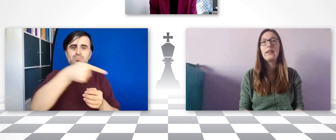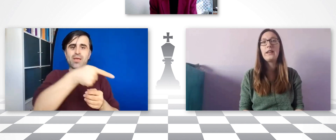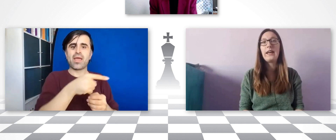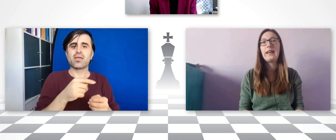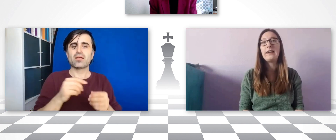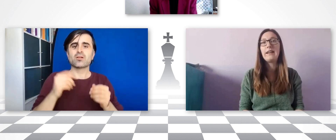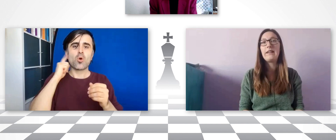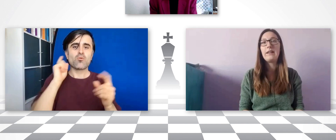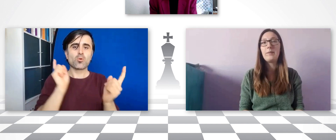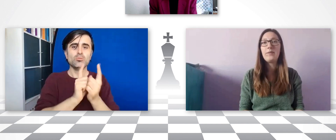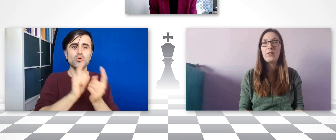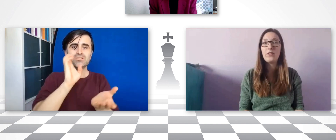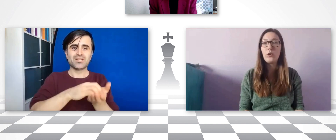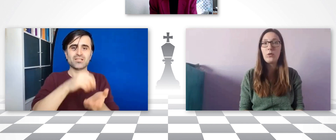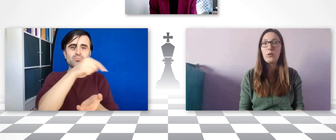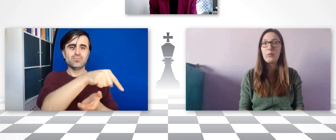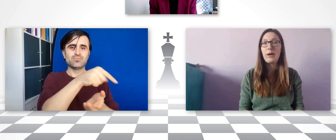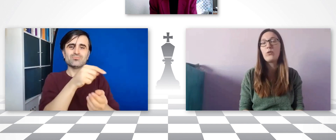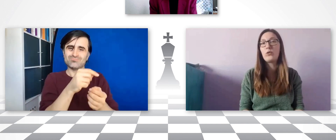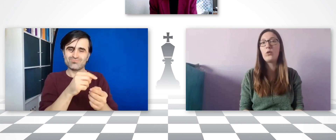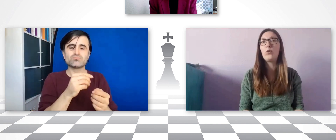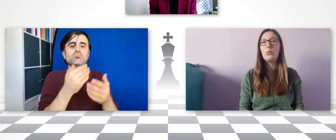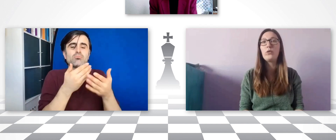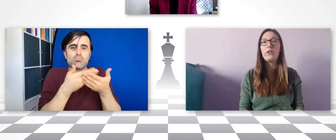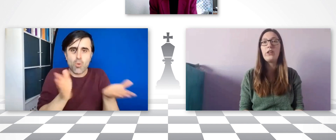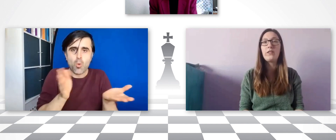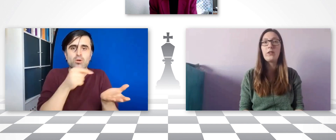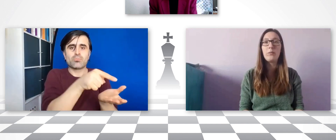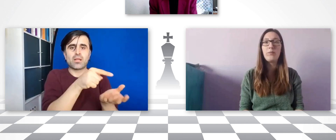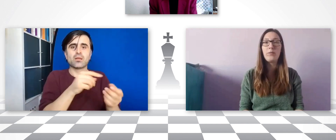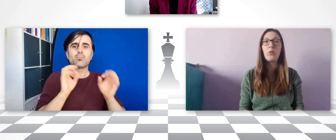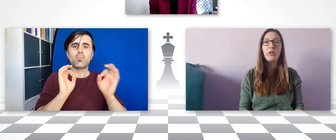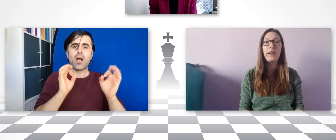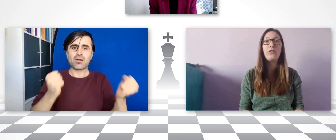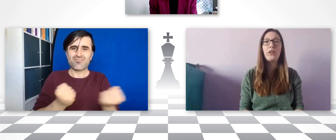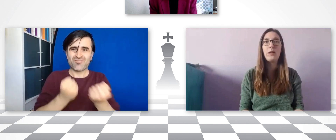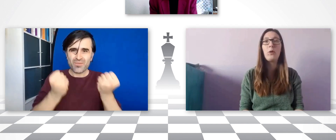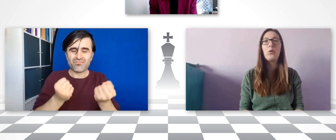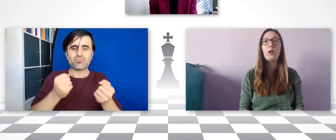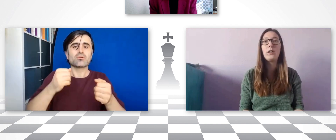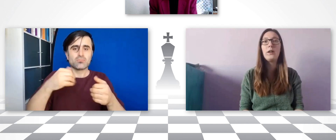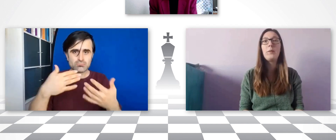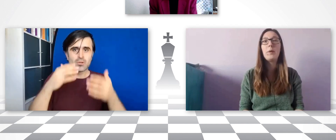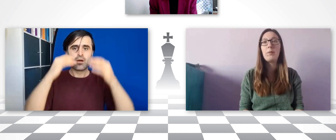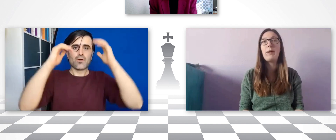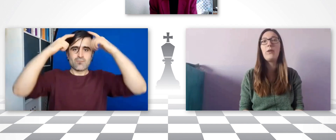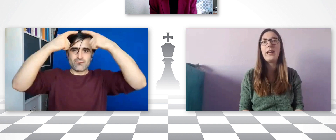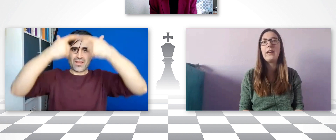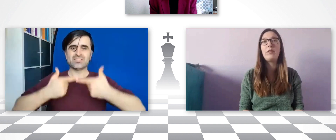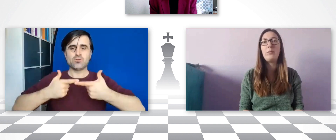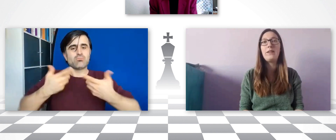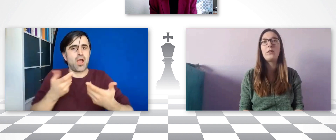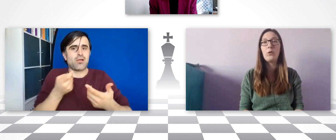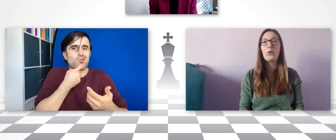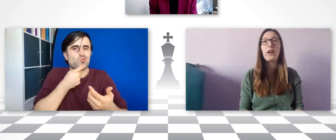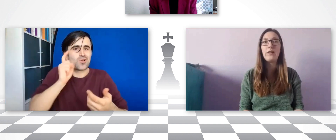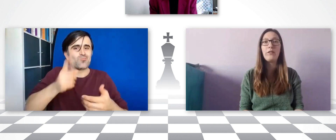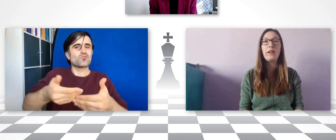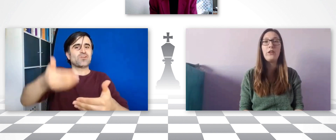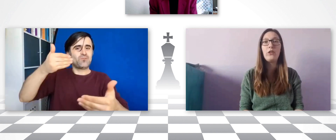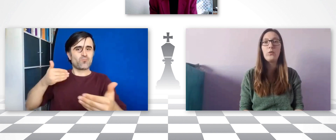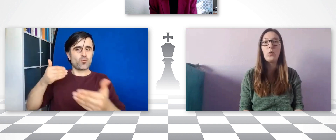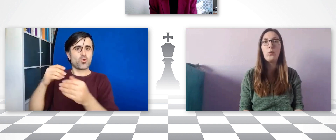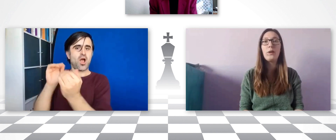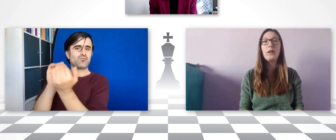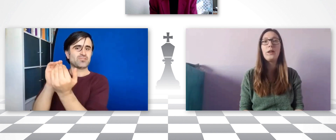ja. En dat is ook bij het Dove Ontmoetingscentrum ook geweest. Zij mogen met bepaalde evenementen mogen zij een